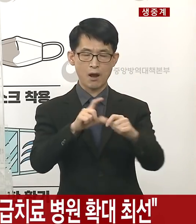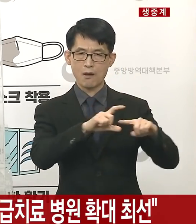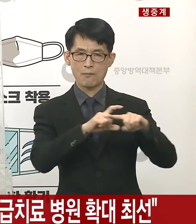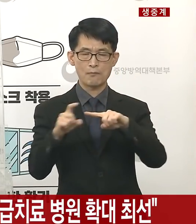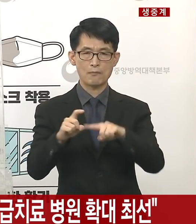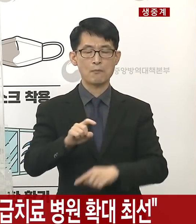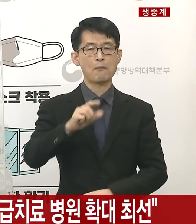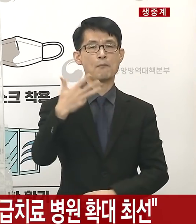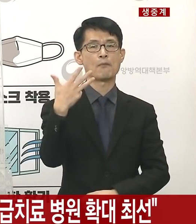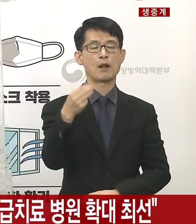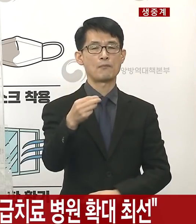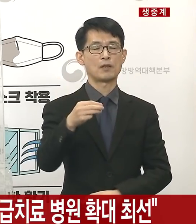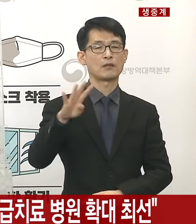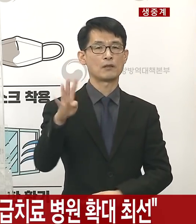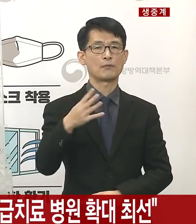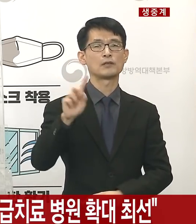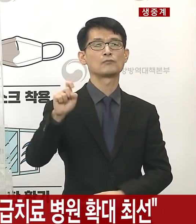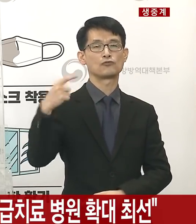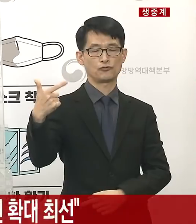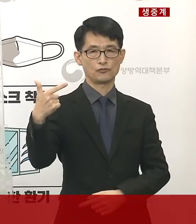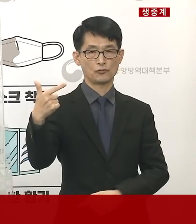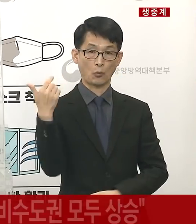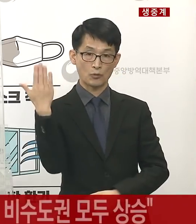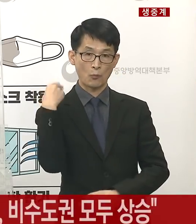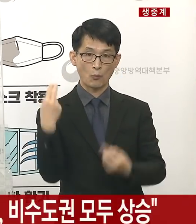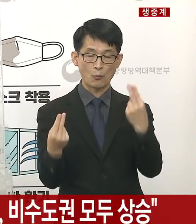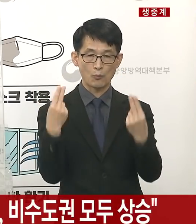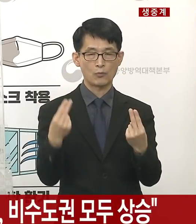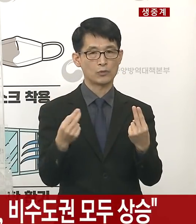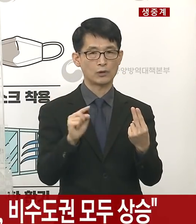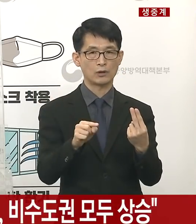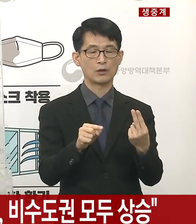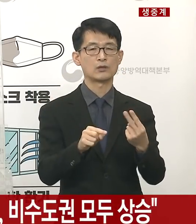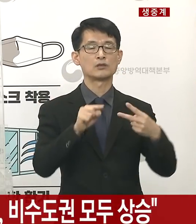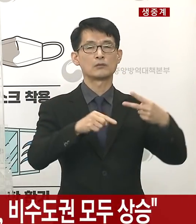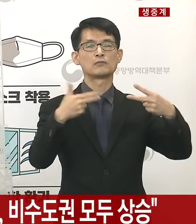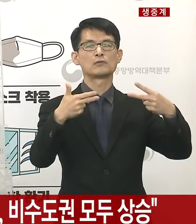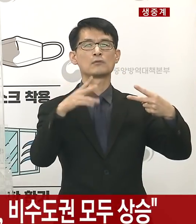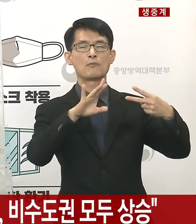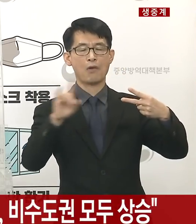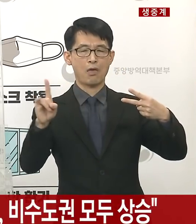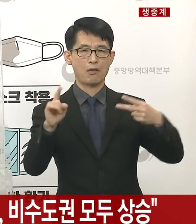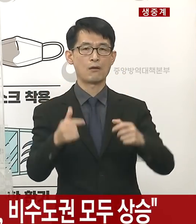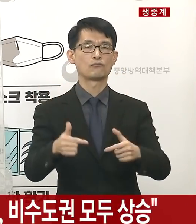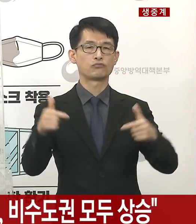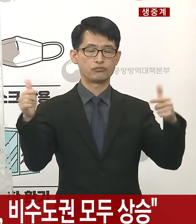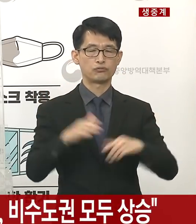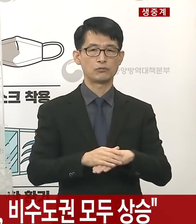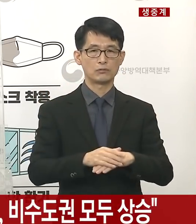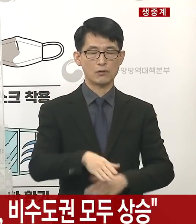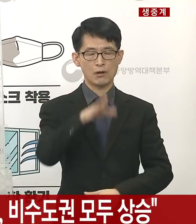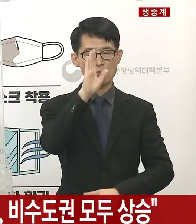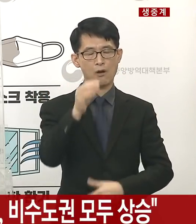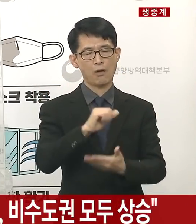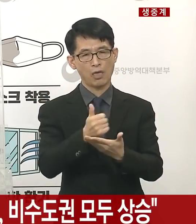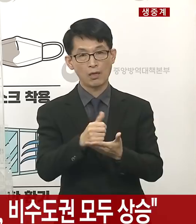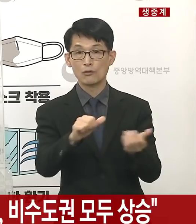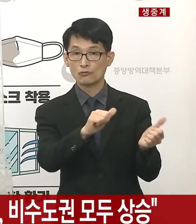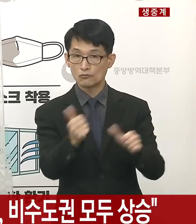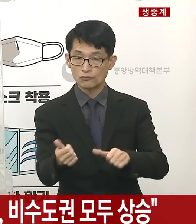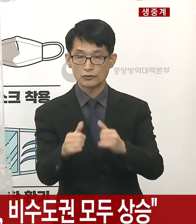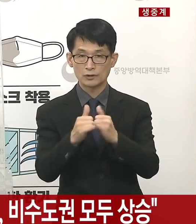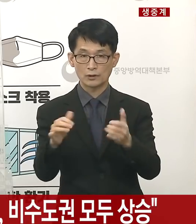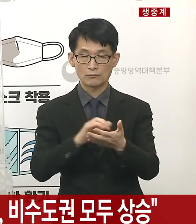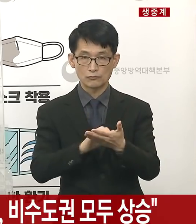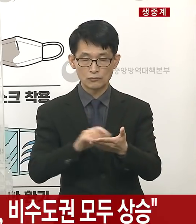8만 416명으로 전주 대비 1.7배가 증가하였습니다. 위중증 환자와 사망자는 2주